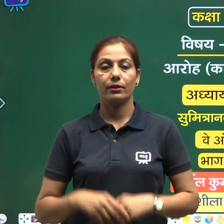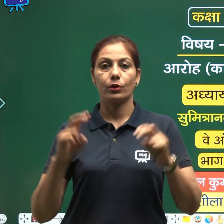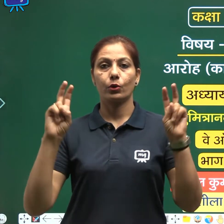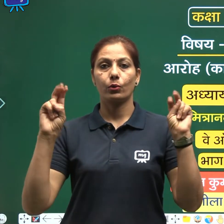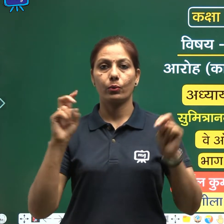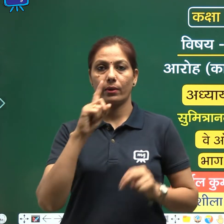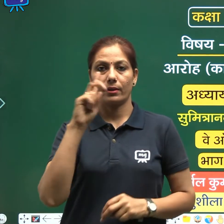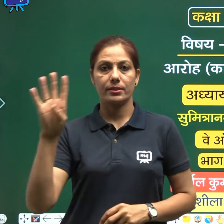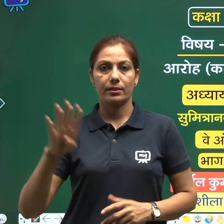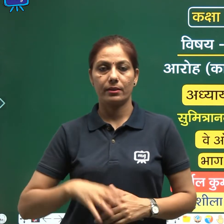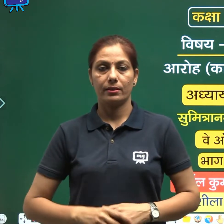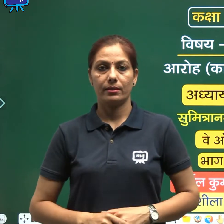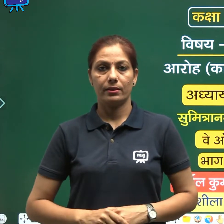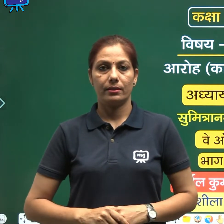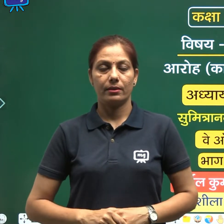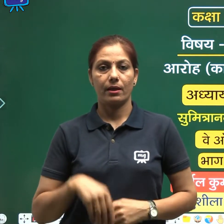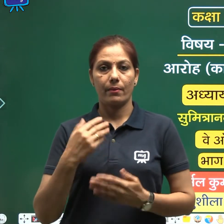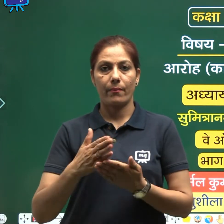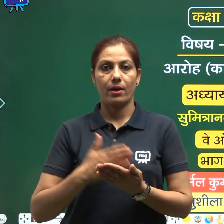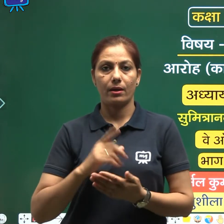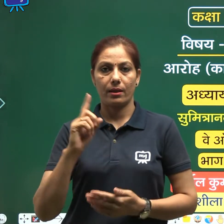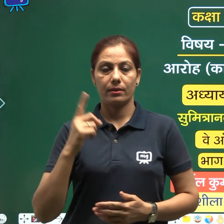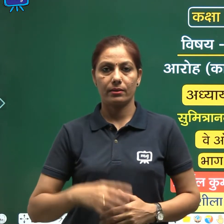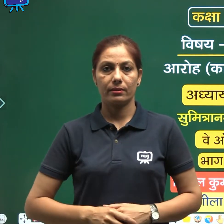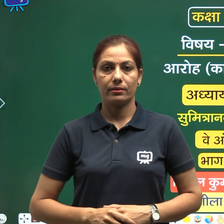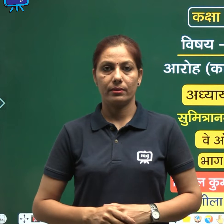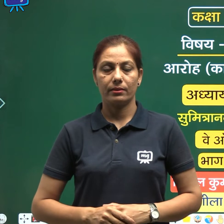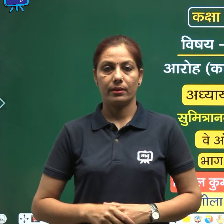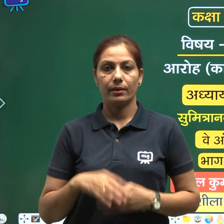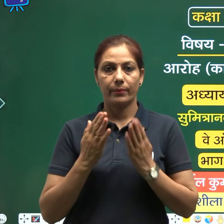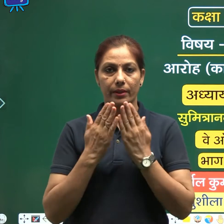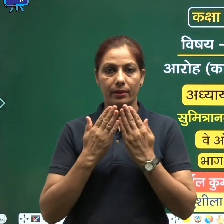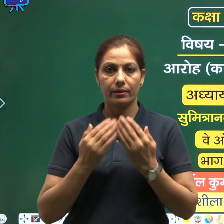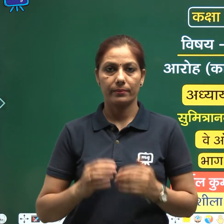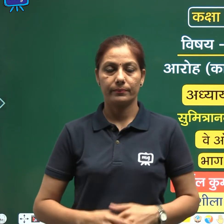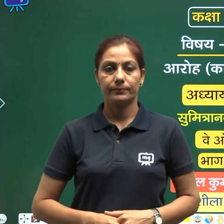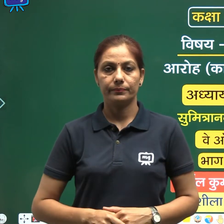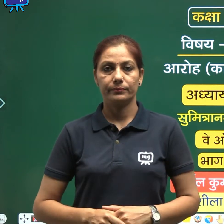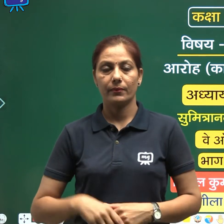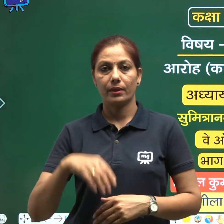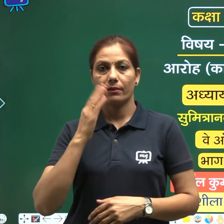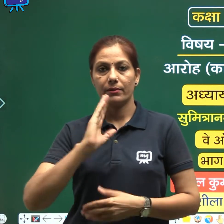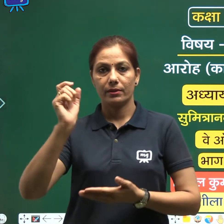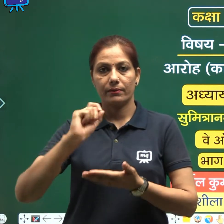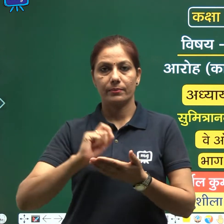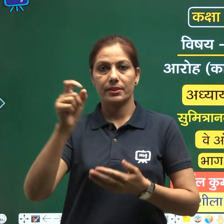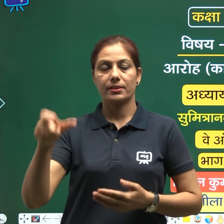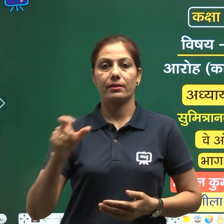14 का भाग 1 पढ़ेंगे। कवि है